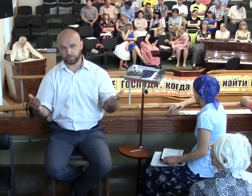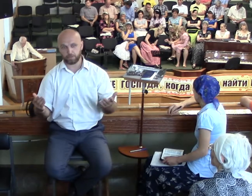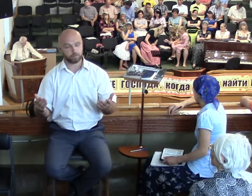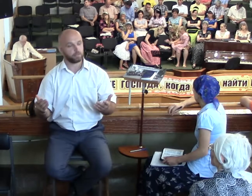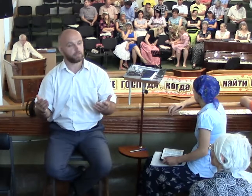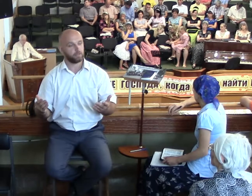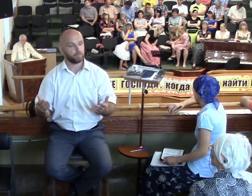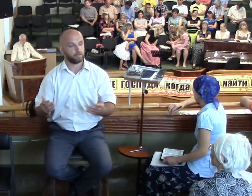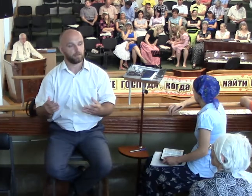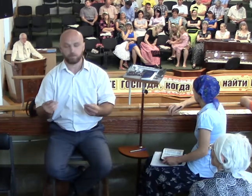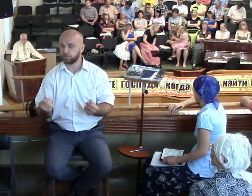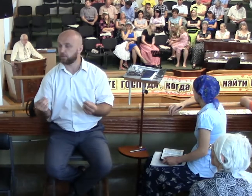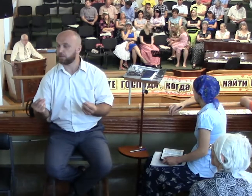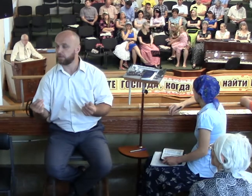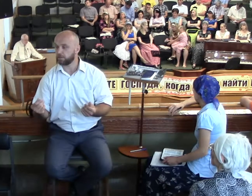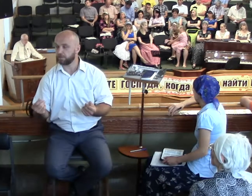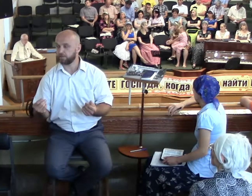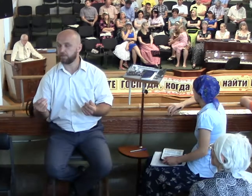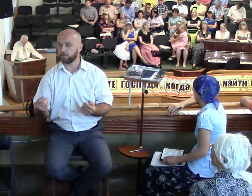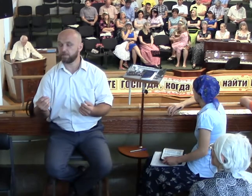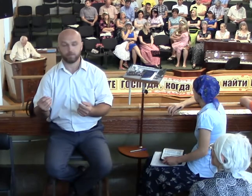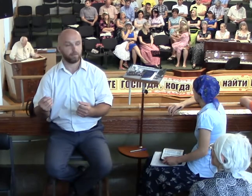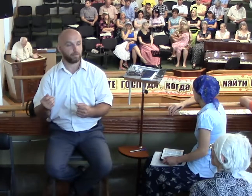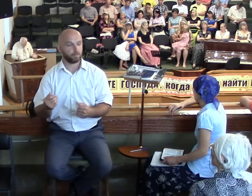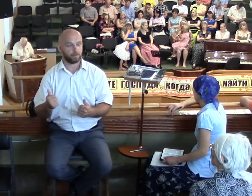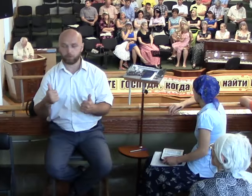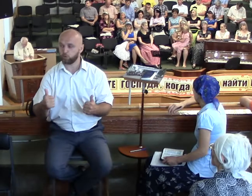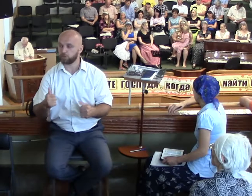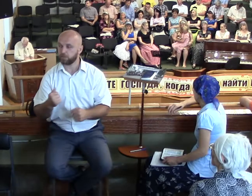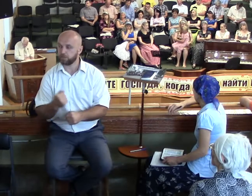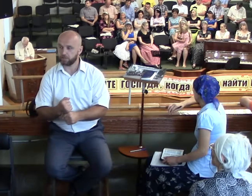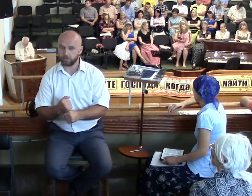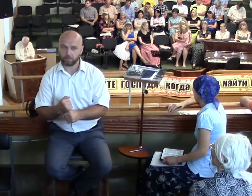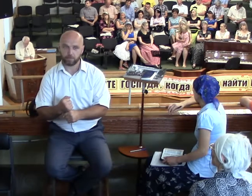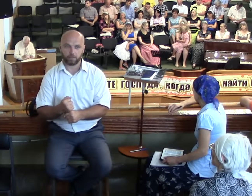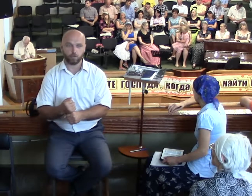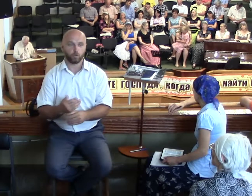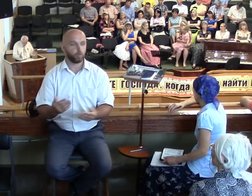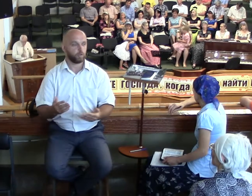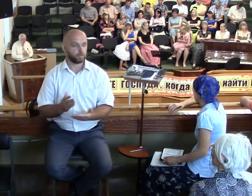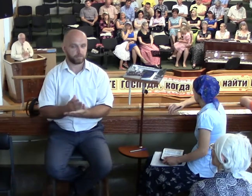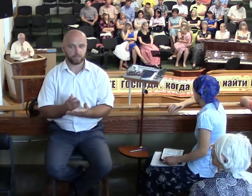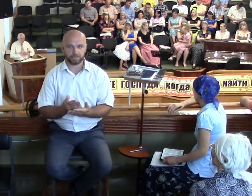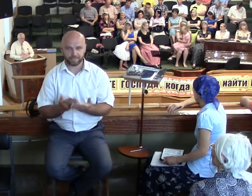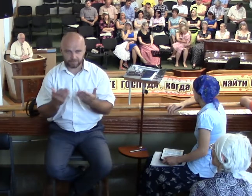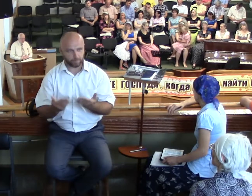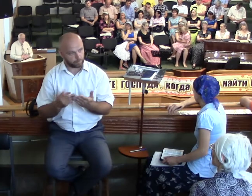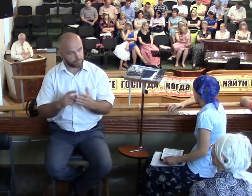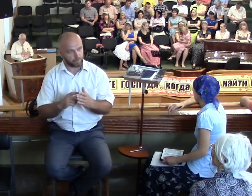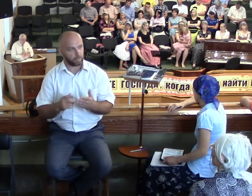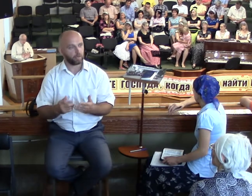тогда, когда к этому прибавляются еще новые, у нас записка есть помолиться о брате, у